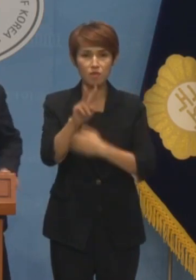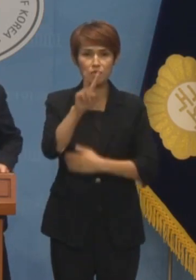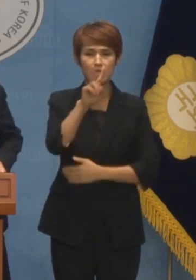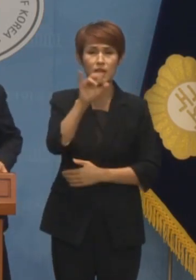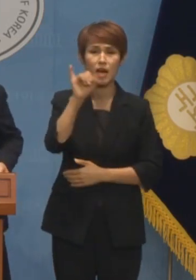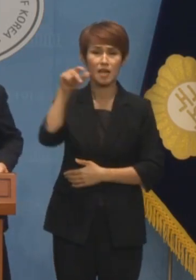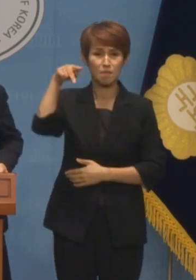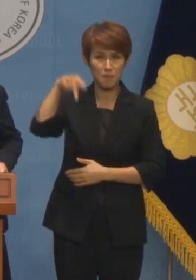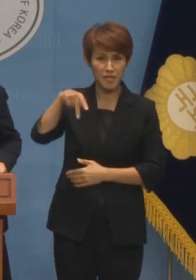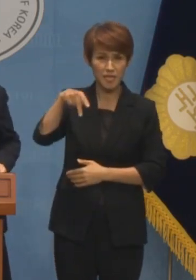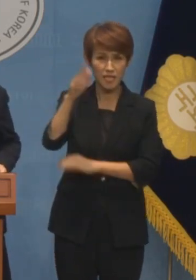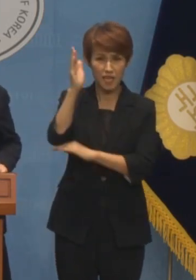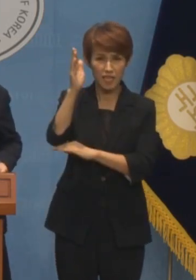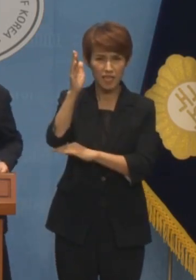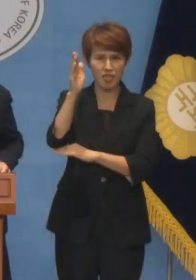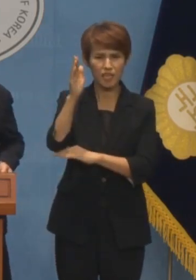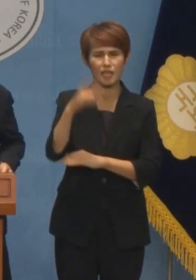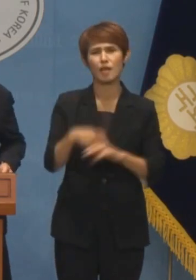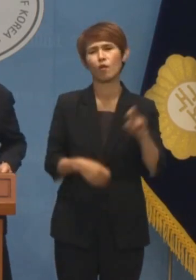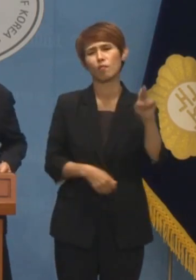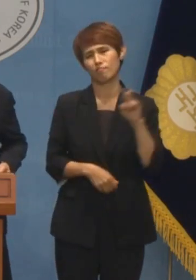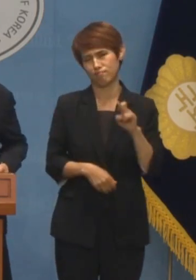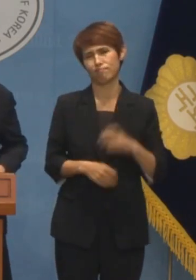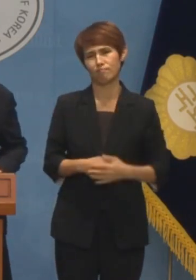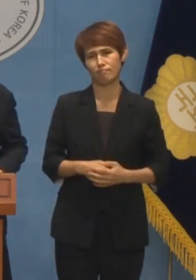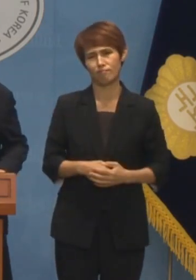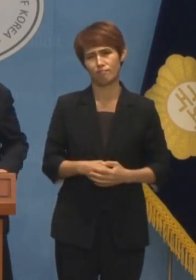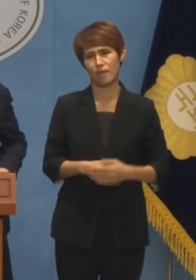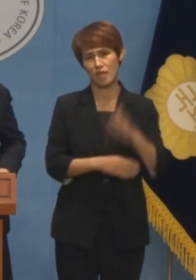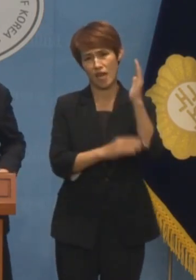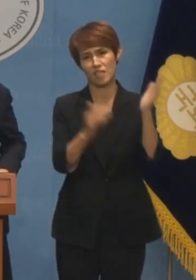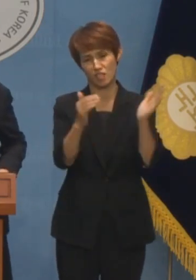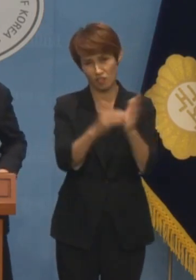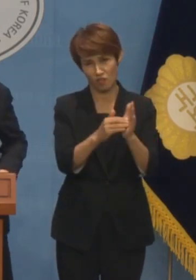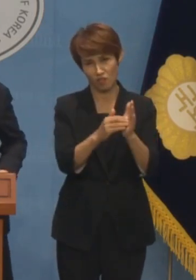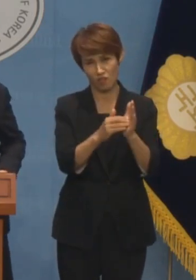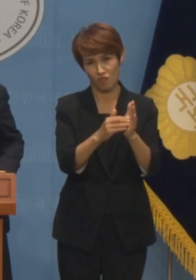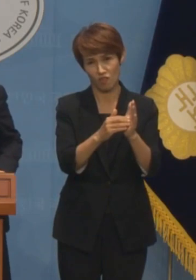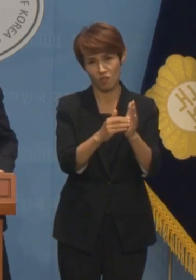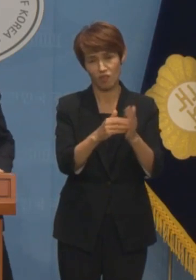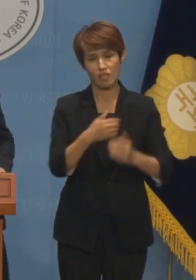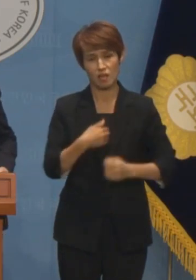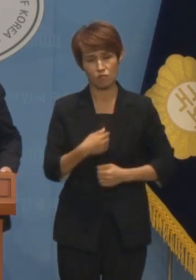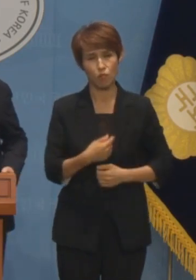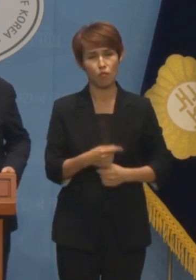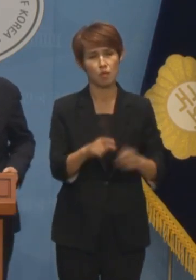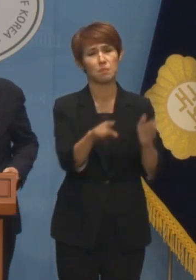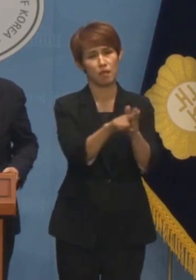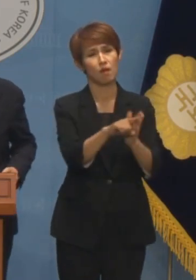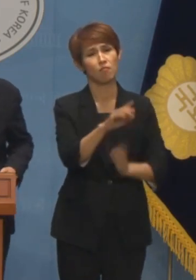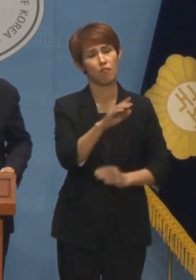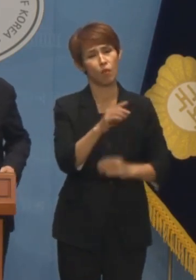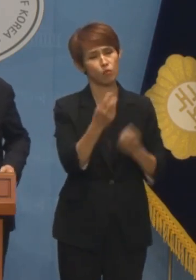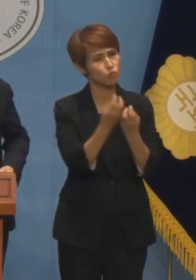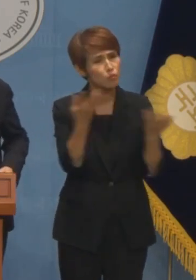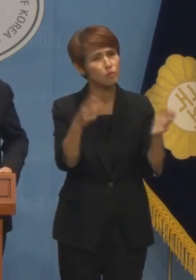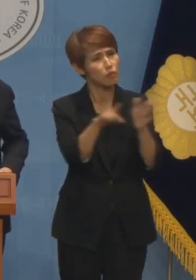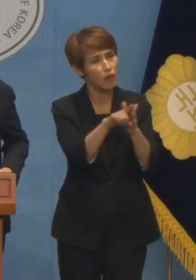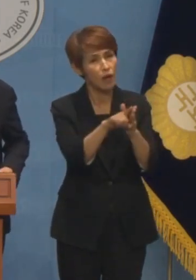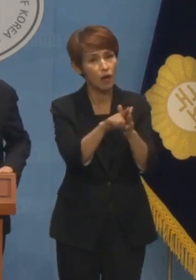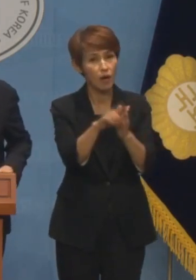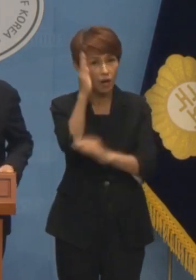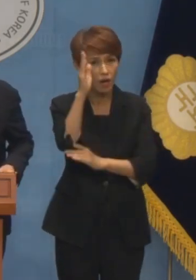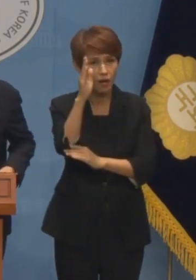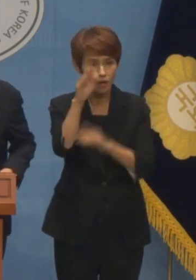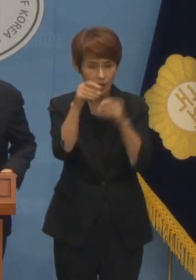허세였다 해명하죠. 본인은 믿을 수밖에 없다라고 항변을 하는데 제가 보기엔 이건 거짓말입니다. 이미